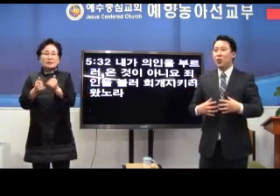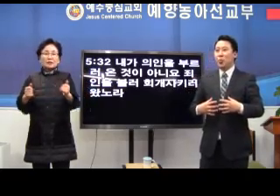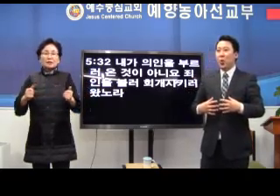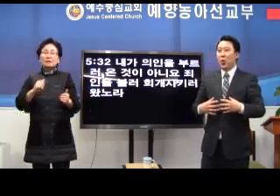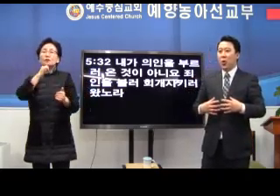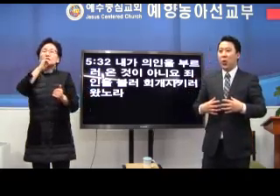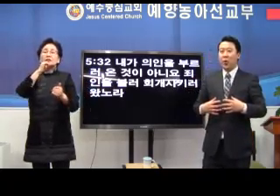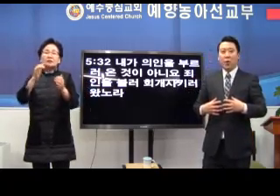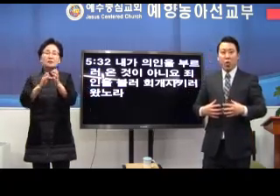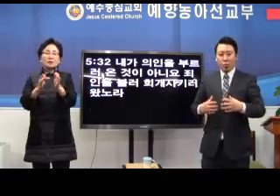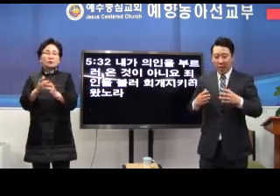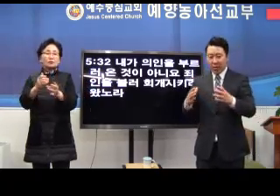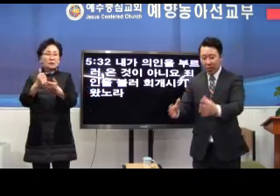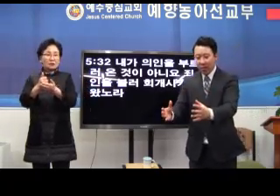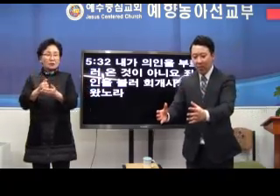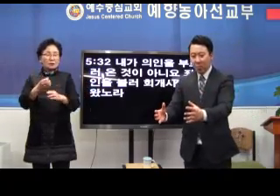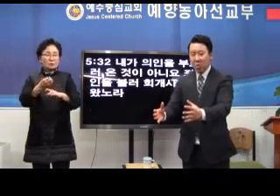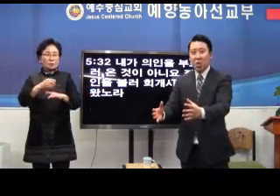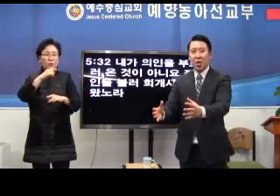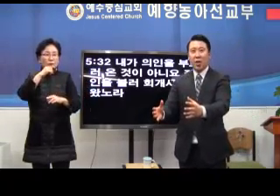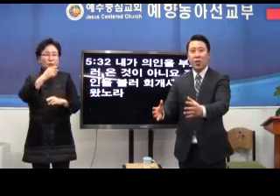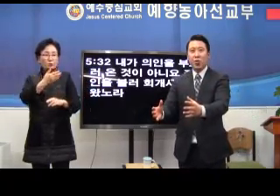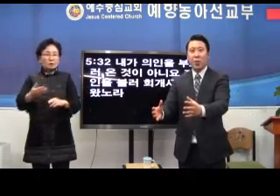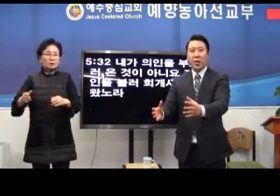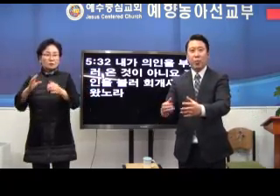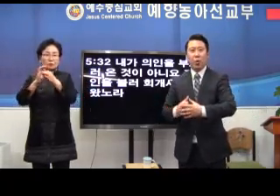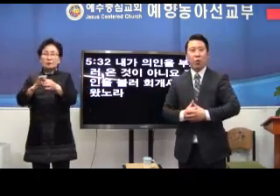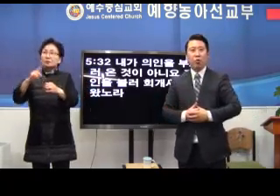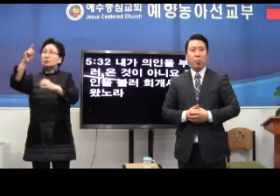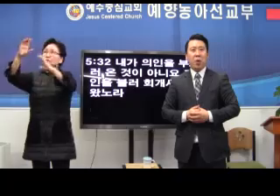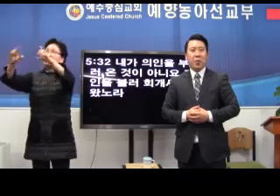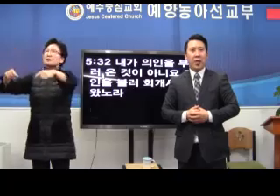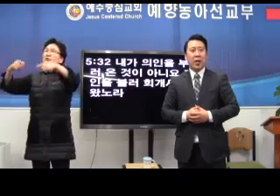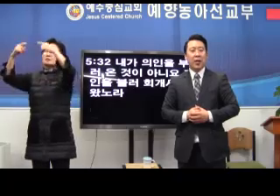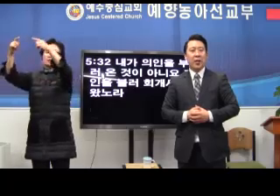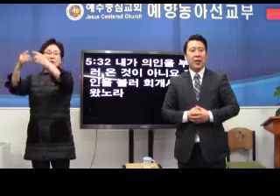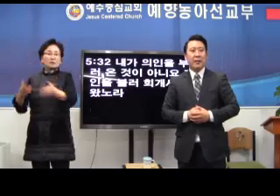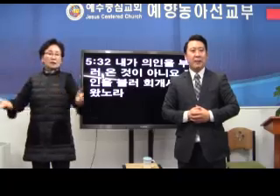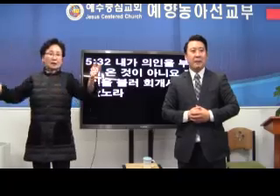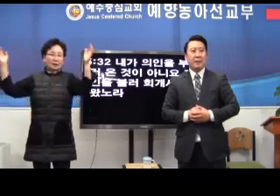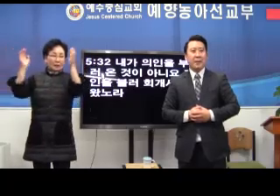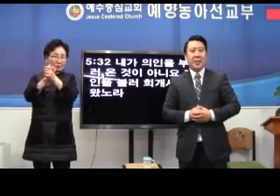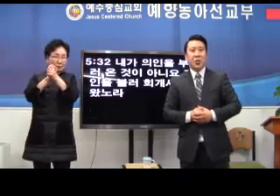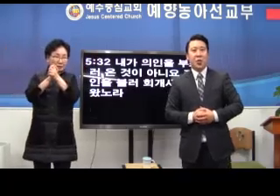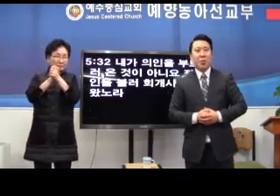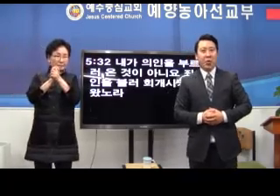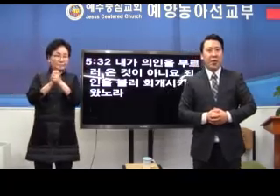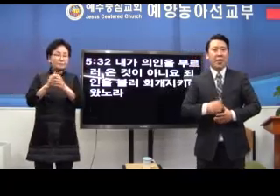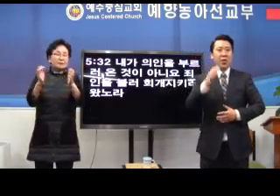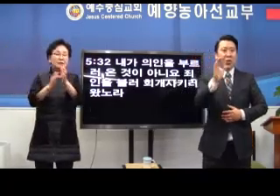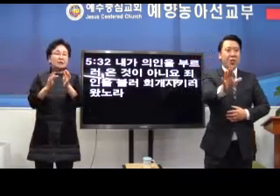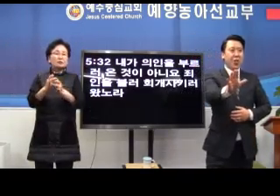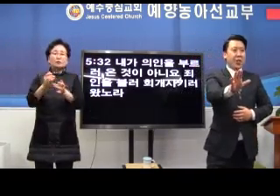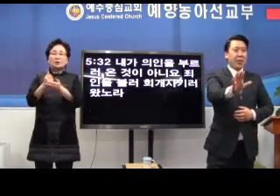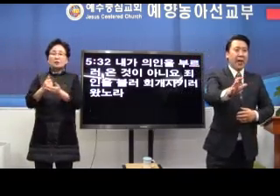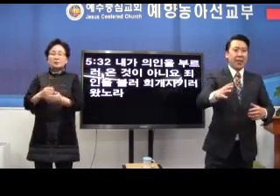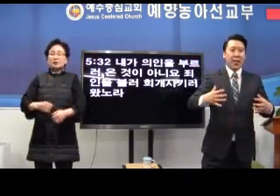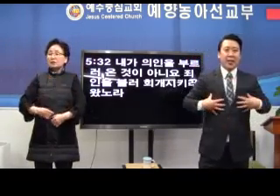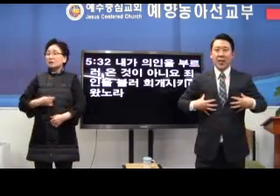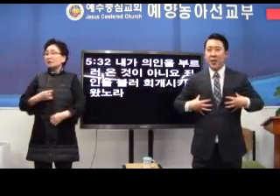예수 보혈로 천국 간 걸 믿으시길 주님의 이름으로 축복합니다. 예수님은 의인을, 나 잘났다는